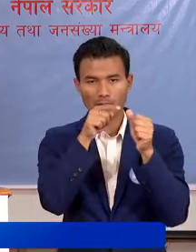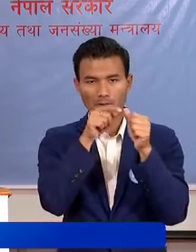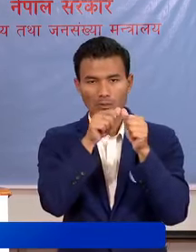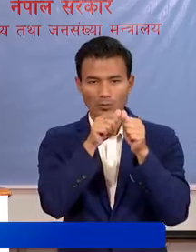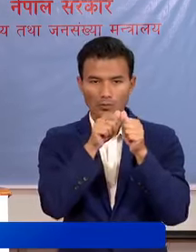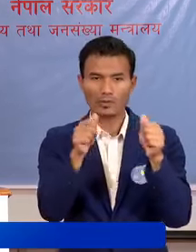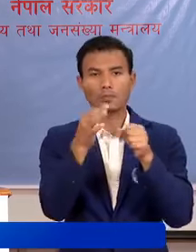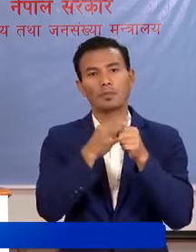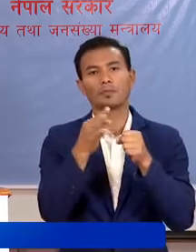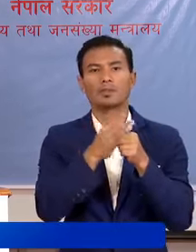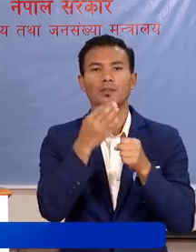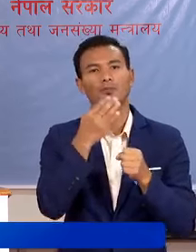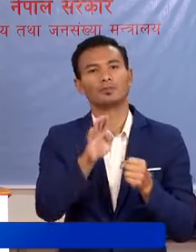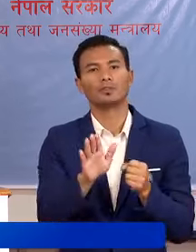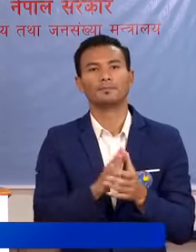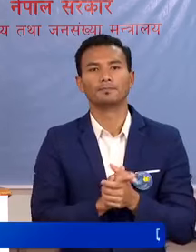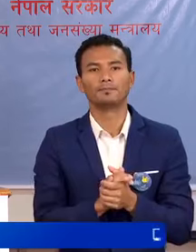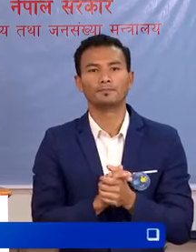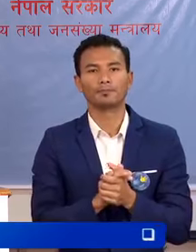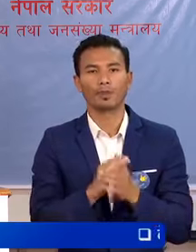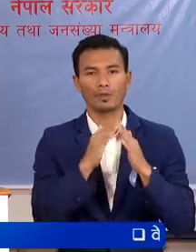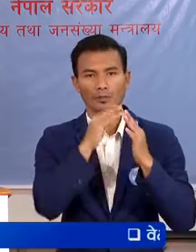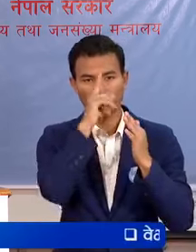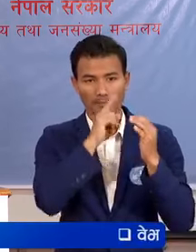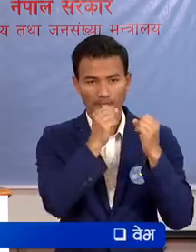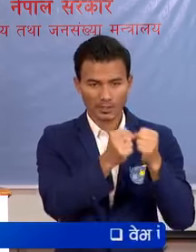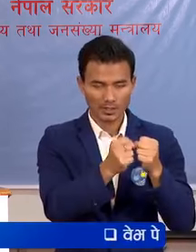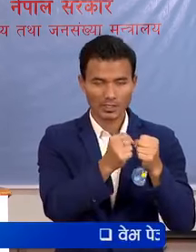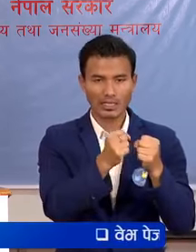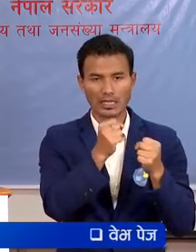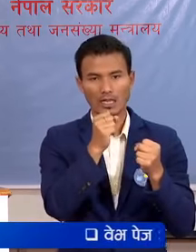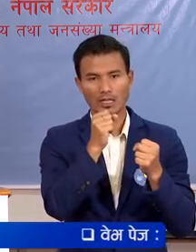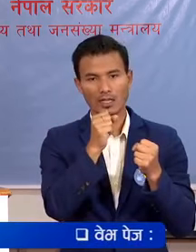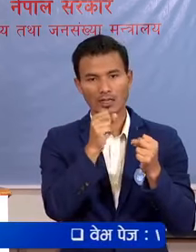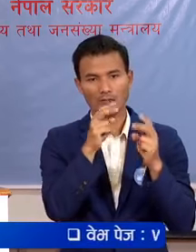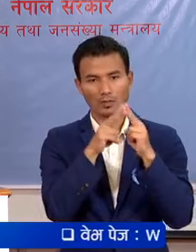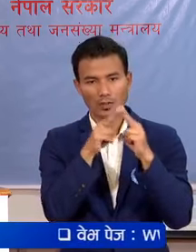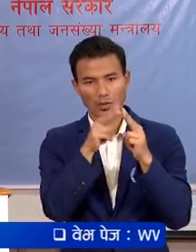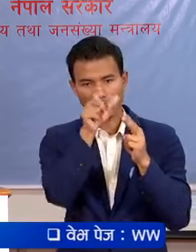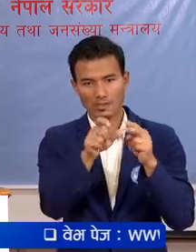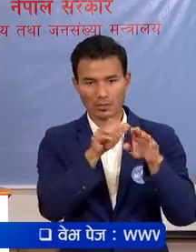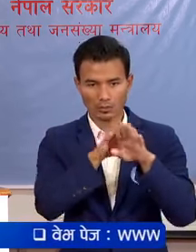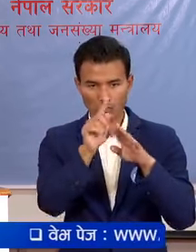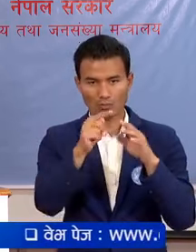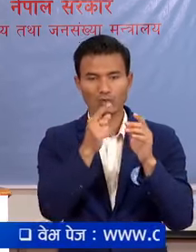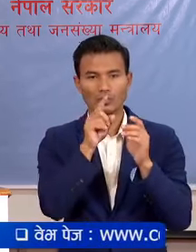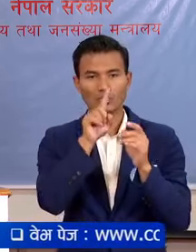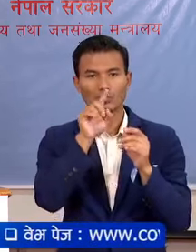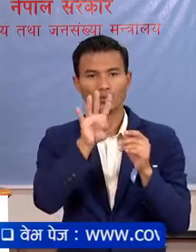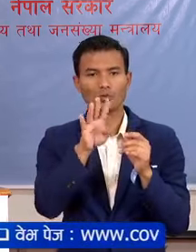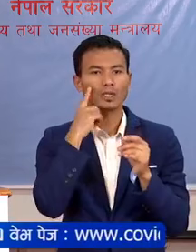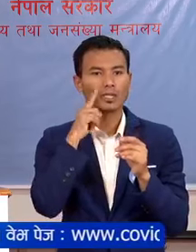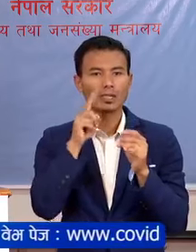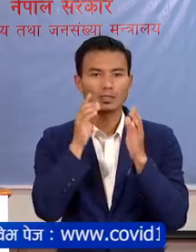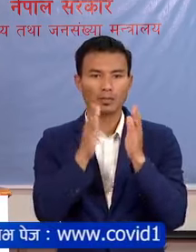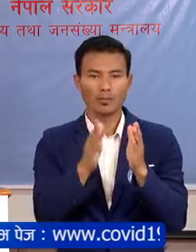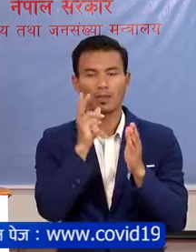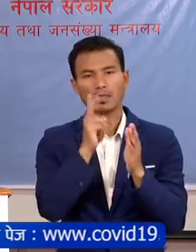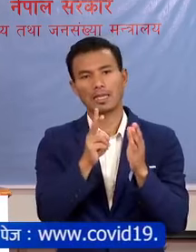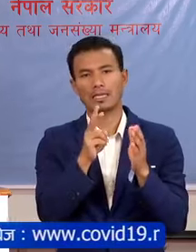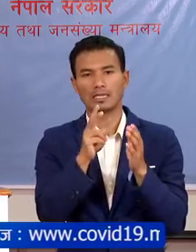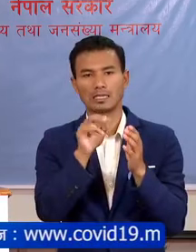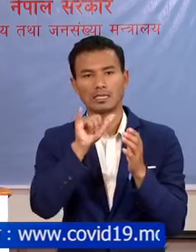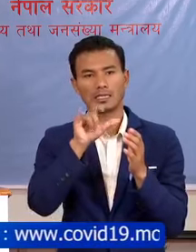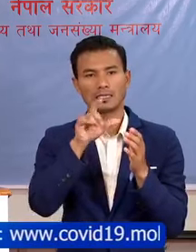॥॥ टॉपकरण समझे पर सब्सक्राइब को कॉंटाकर को फोल ओप आमले 4 दिन शम्म्म ए गोड़ आटाकॉँ